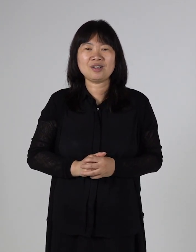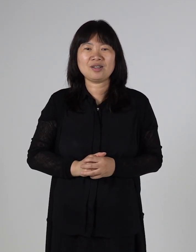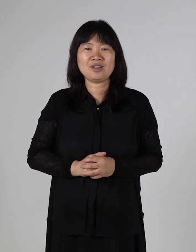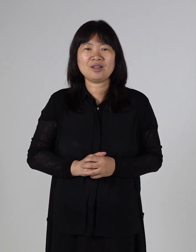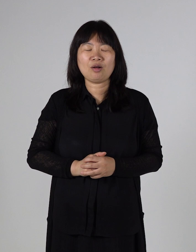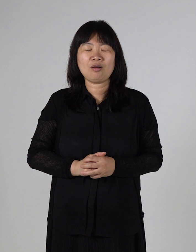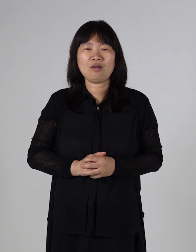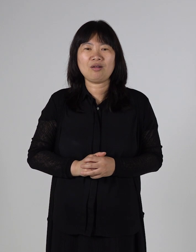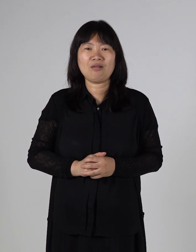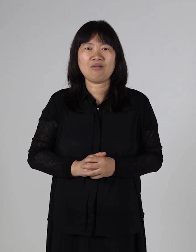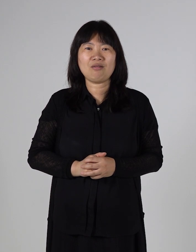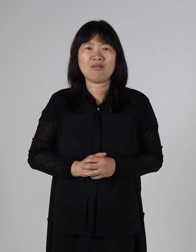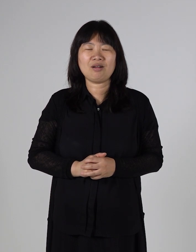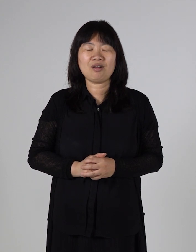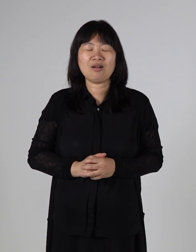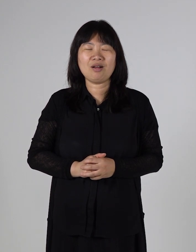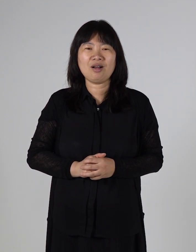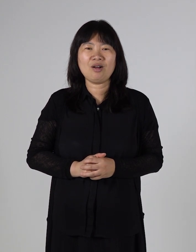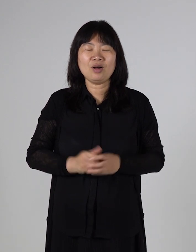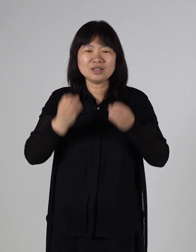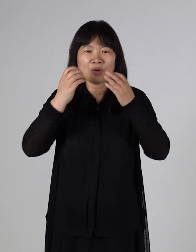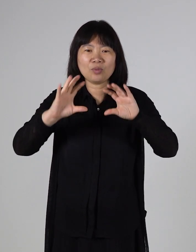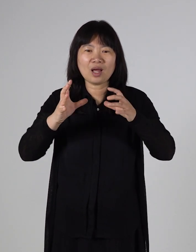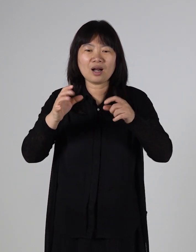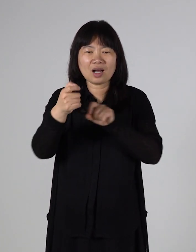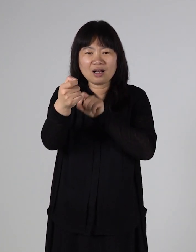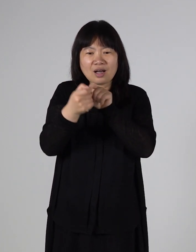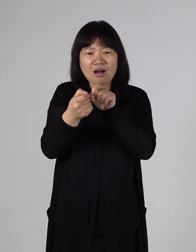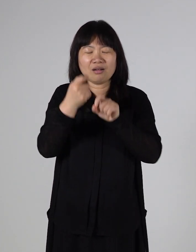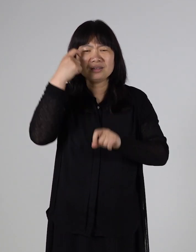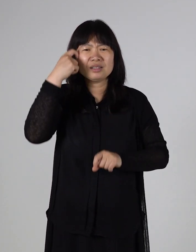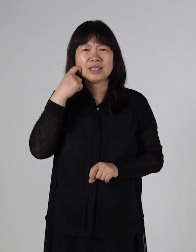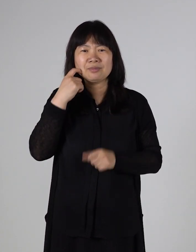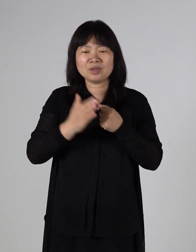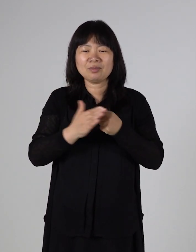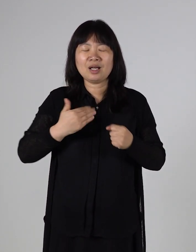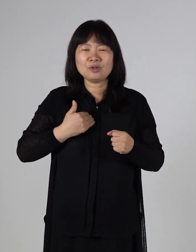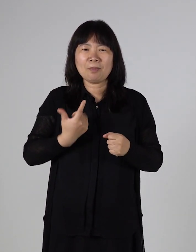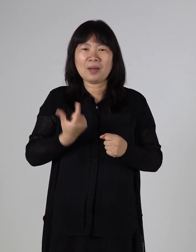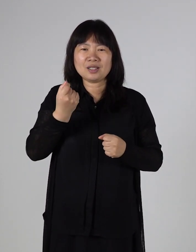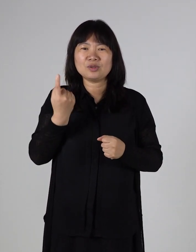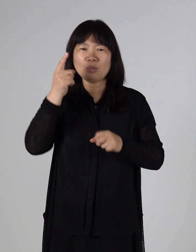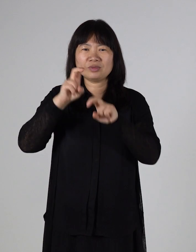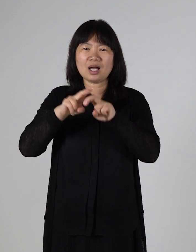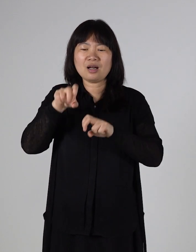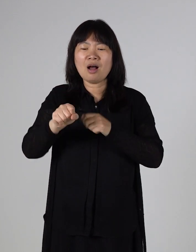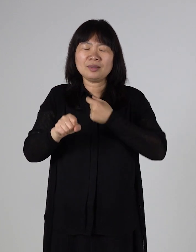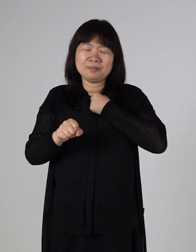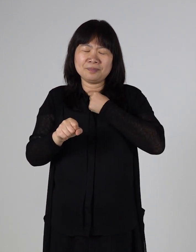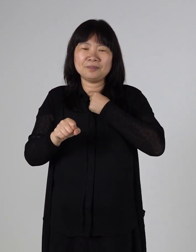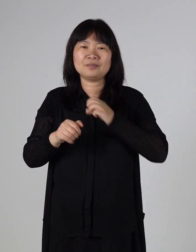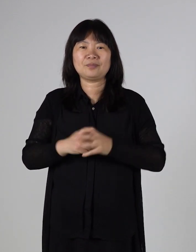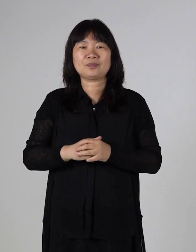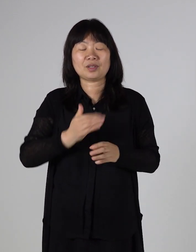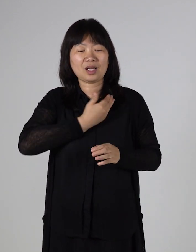아니에요. 지금 곧 그날이 올 것 같은데. 그러니까 제자들의